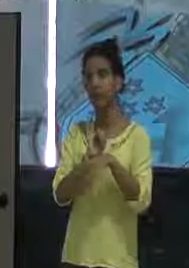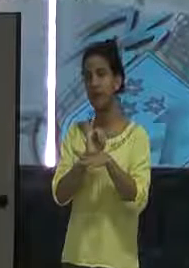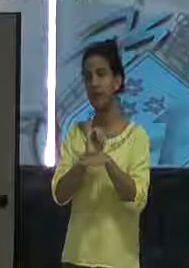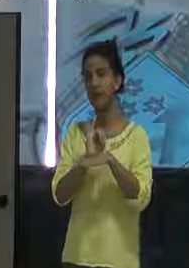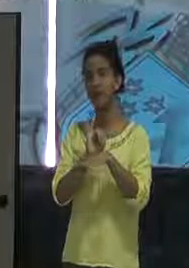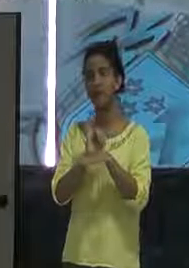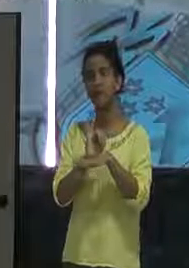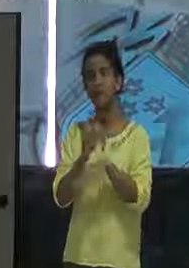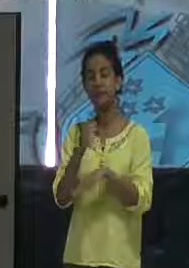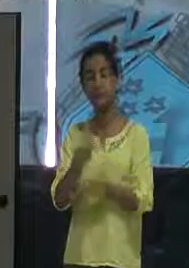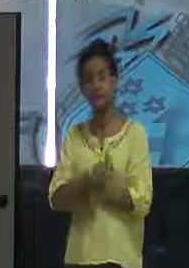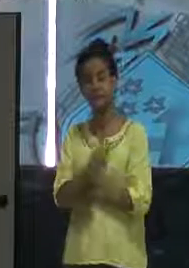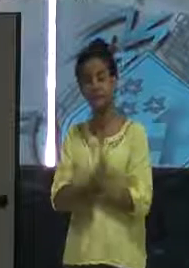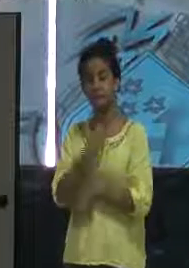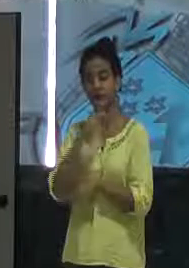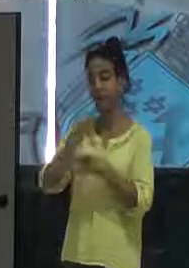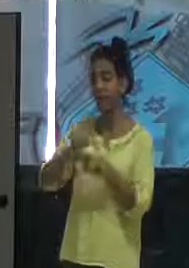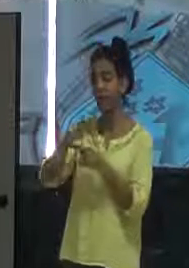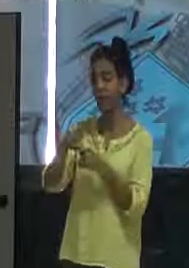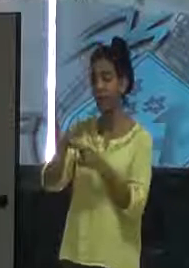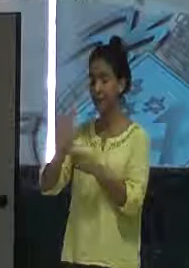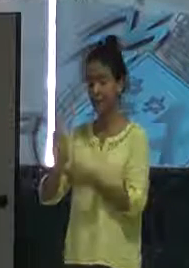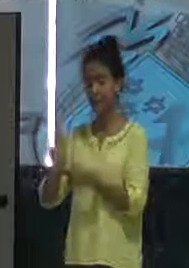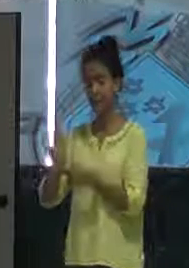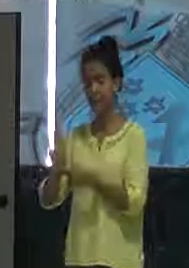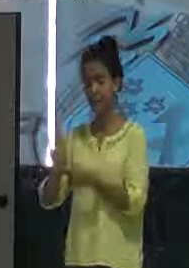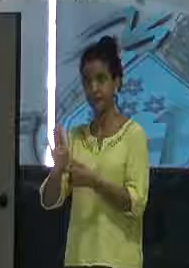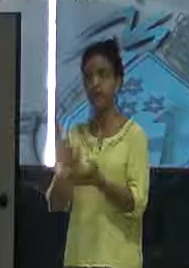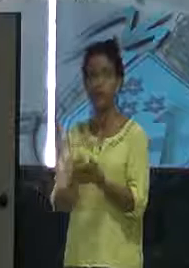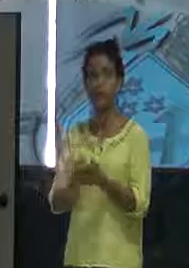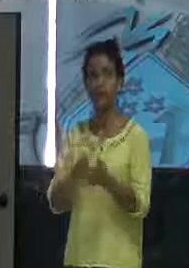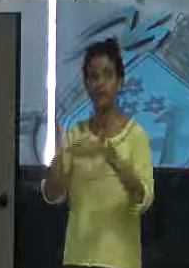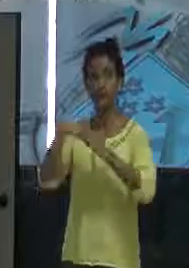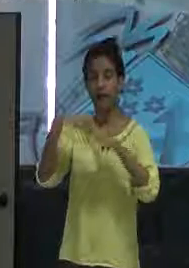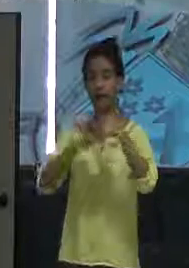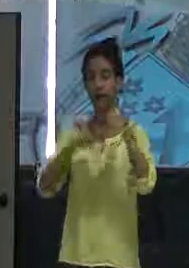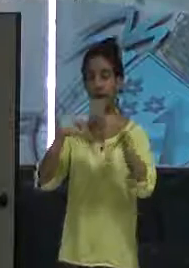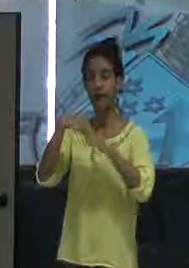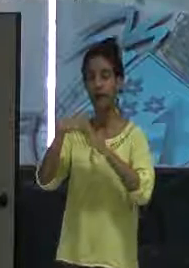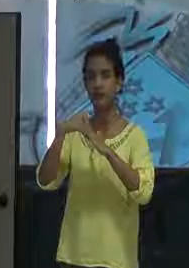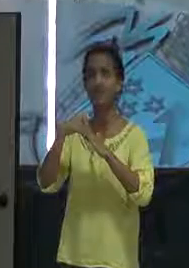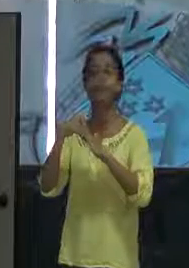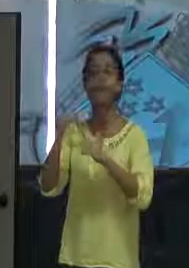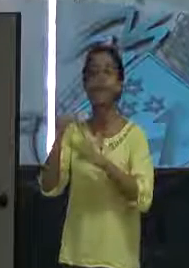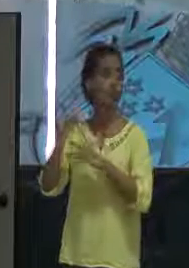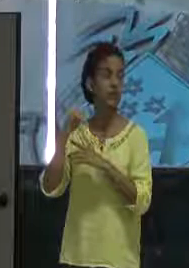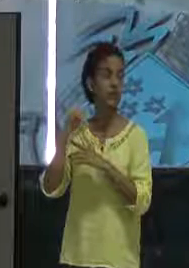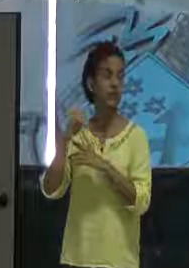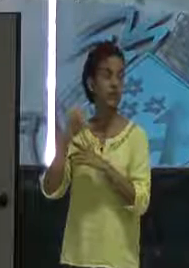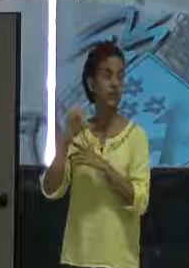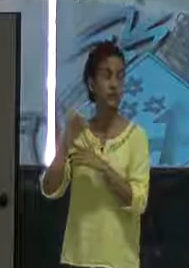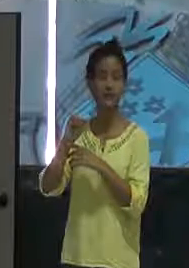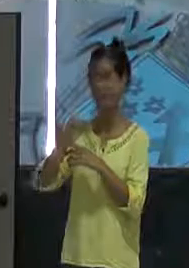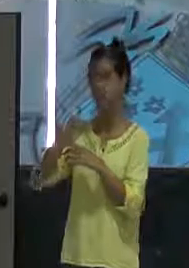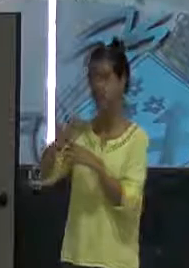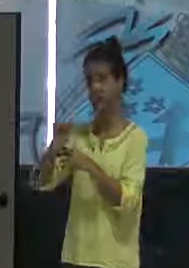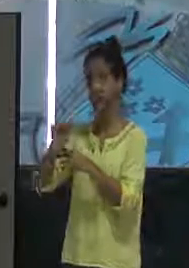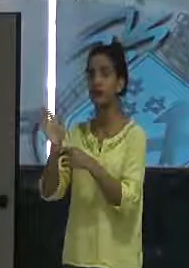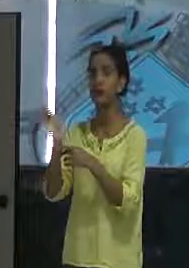UPB itinerante, capacitação TCM, prestação de contas, siga